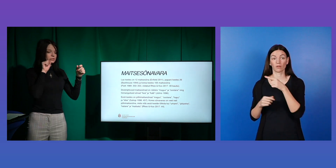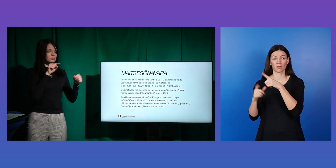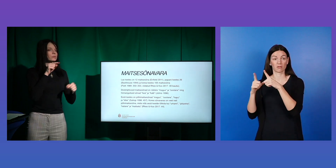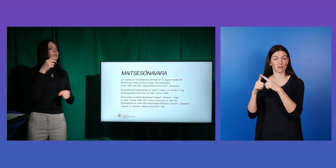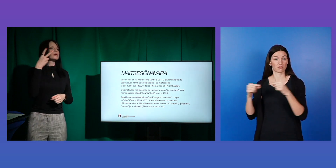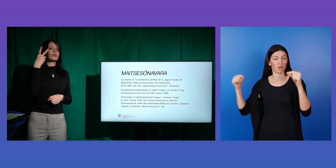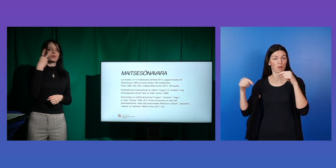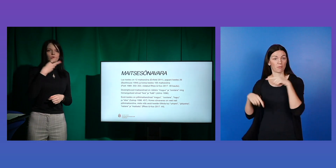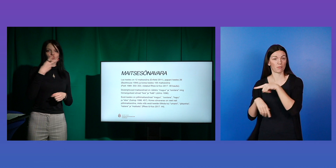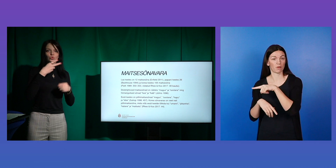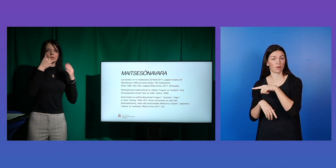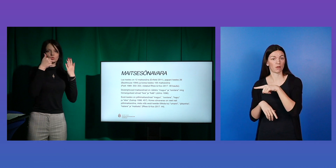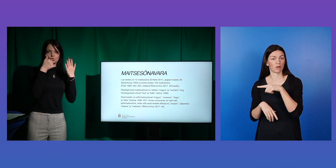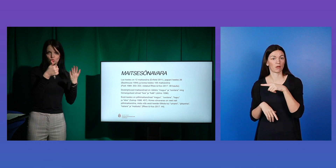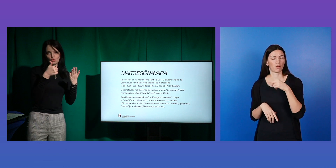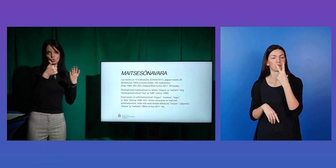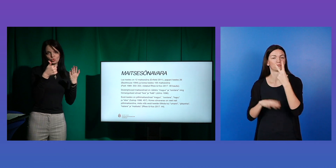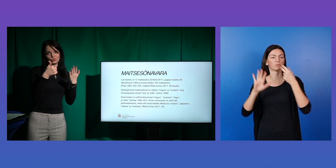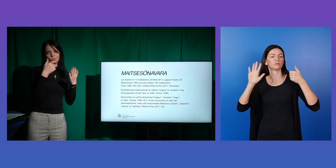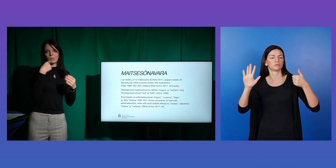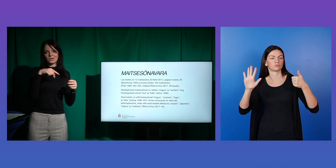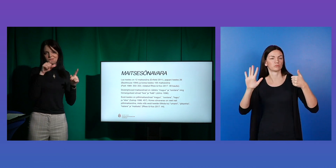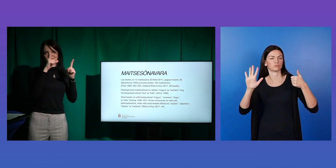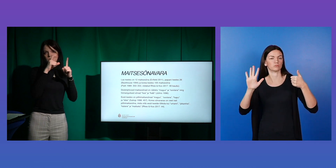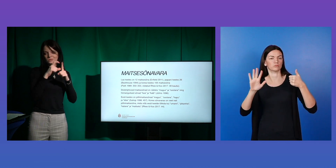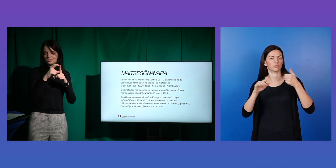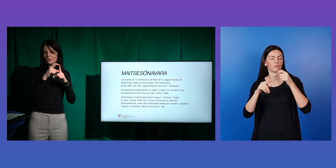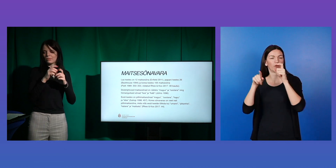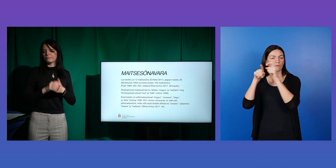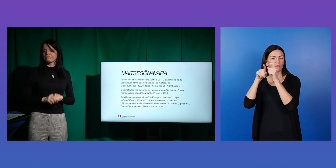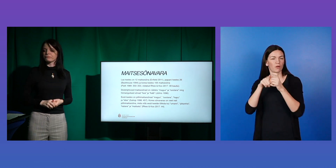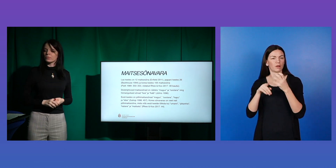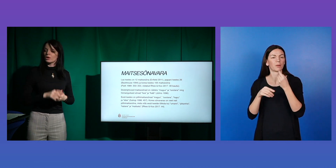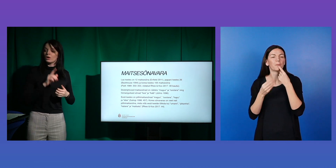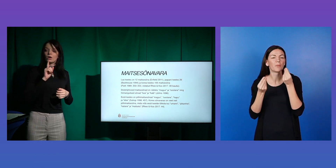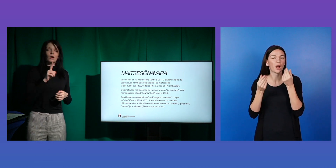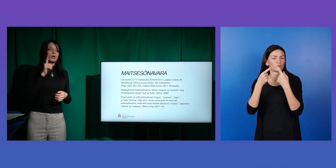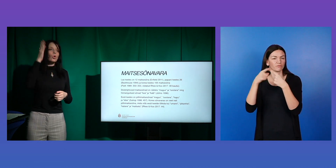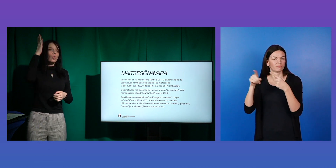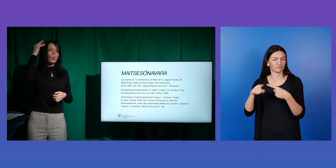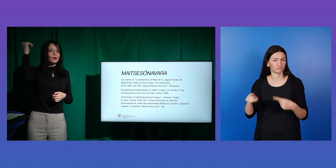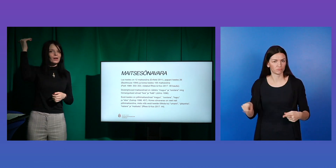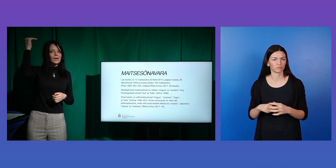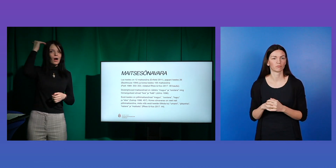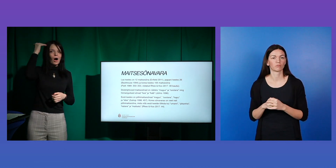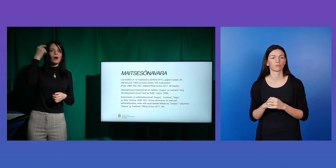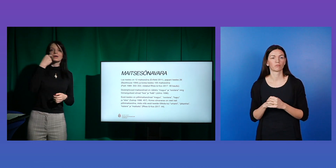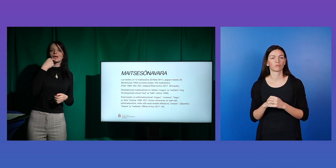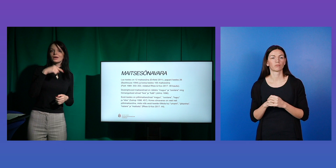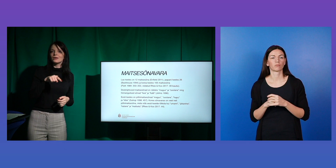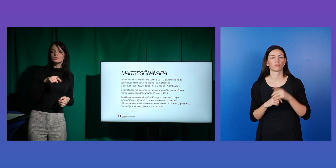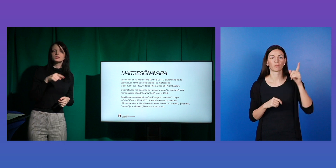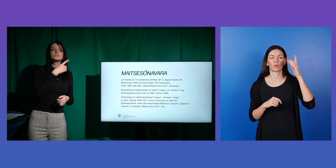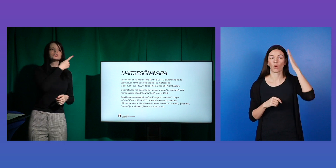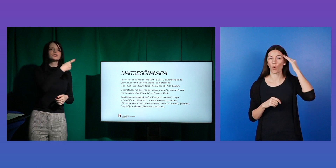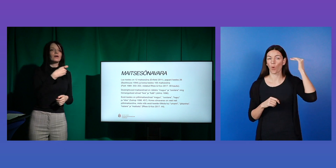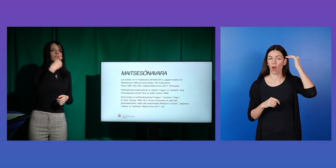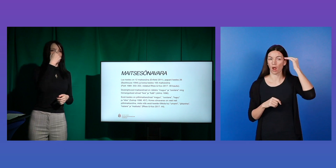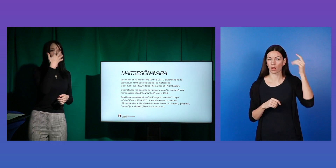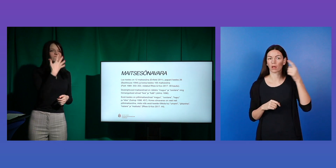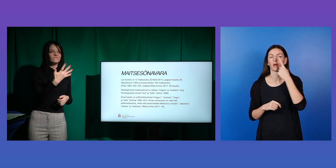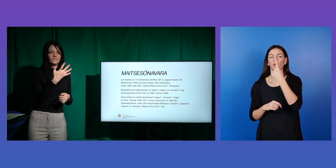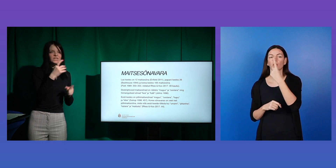Näiteks Jaapani keeles 26 maitse sõna. Ja Korea